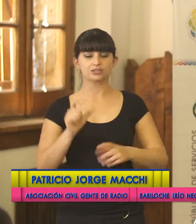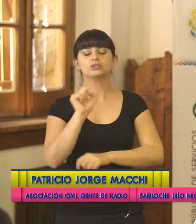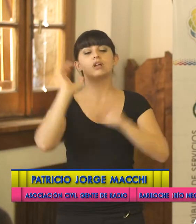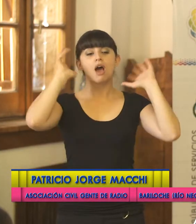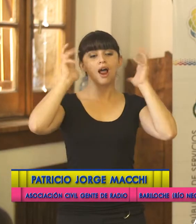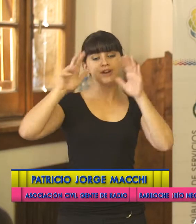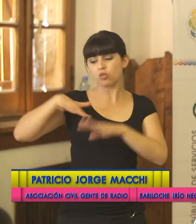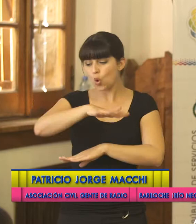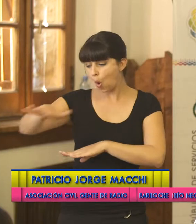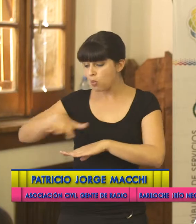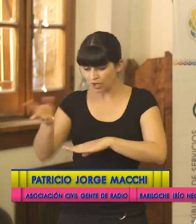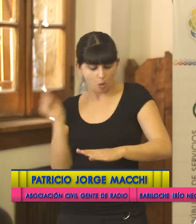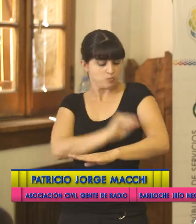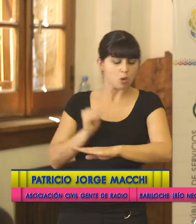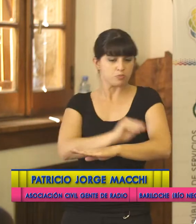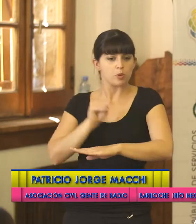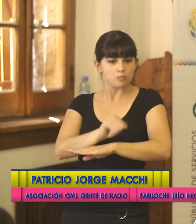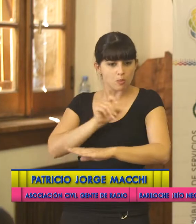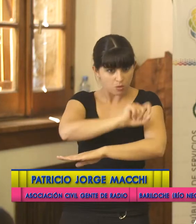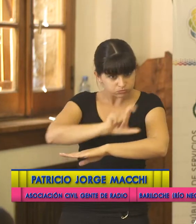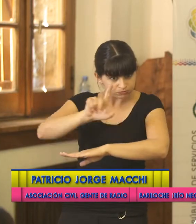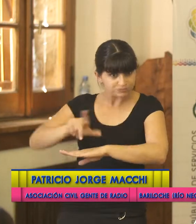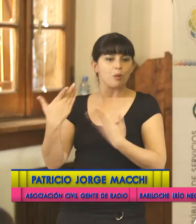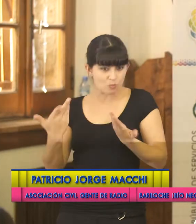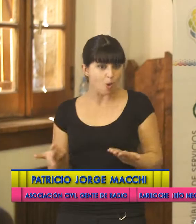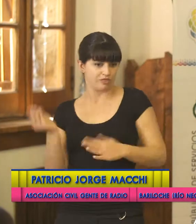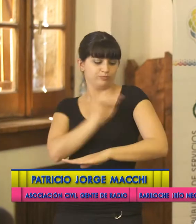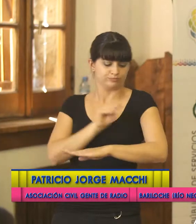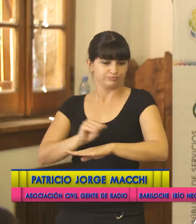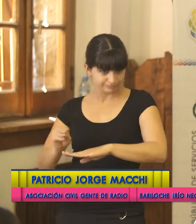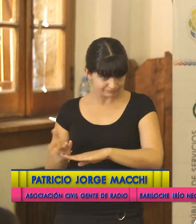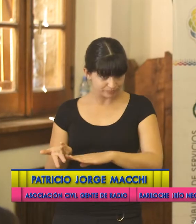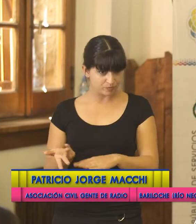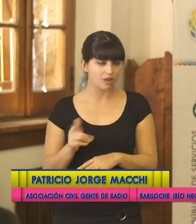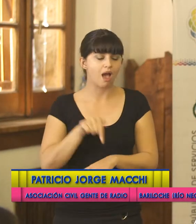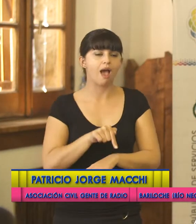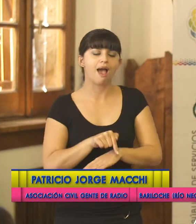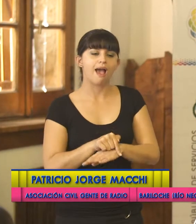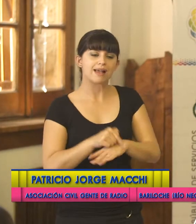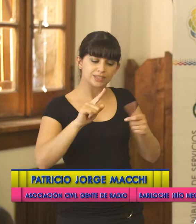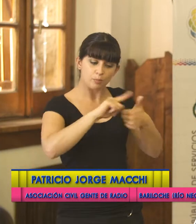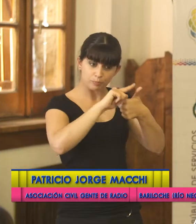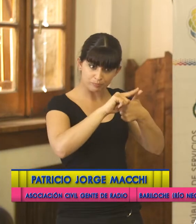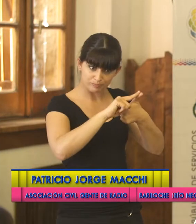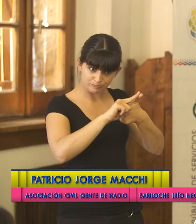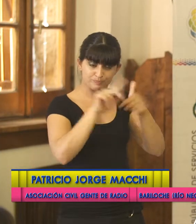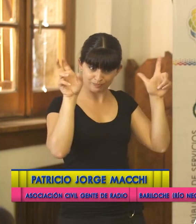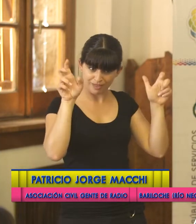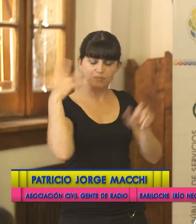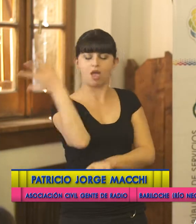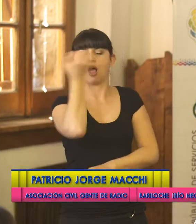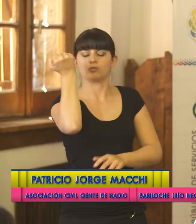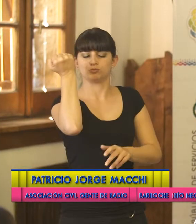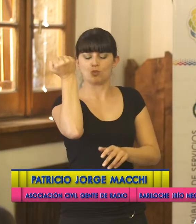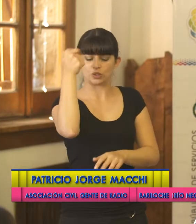por lo tanto para nosotros nos parece este punto central en